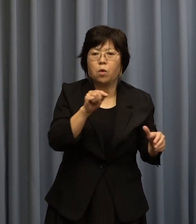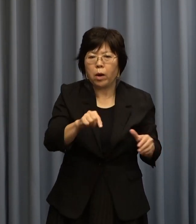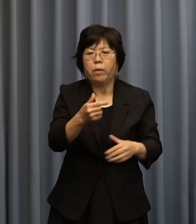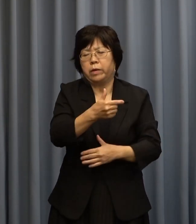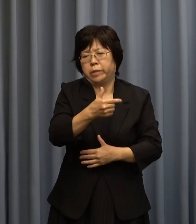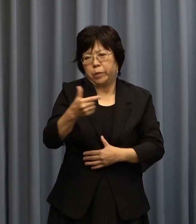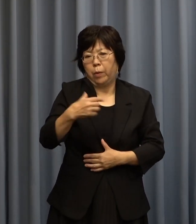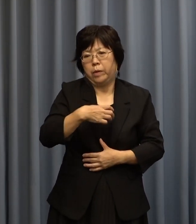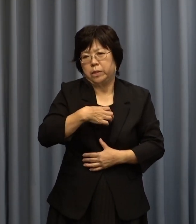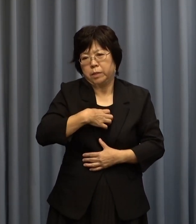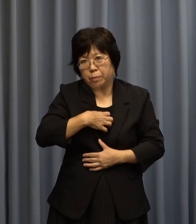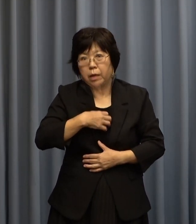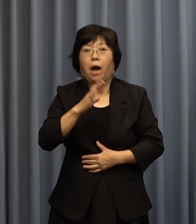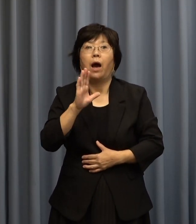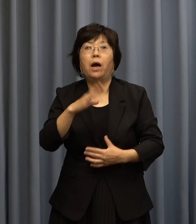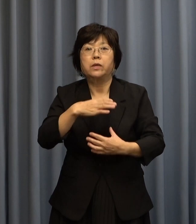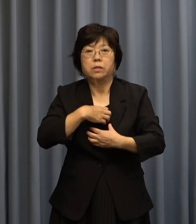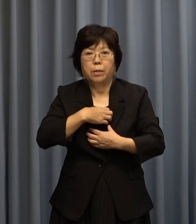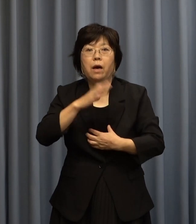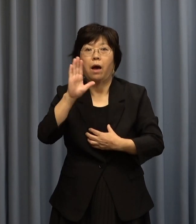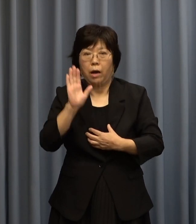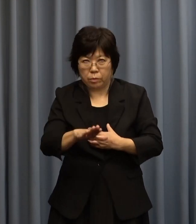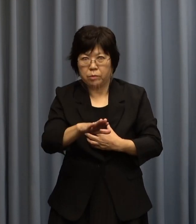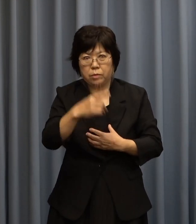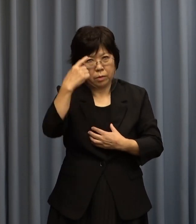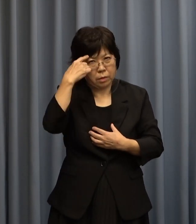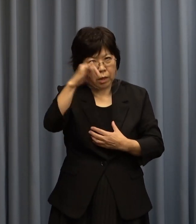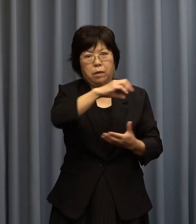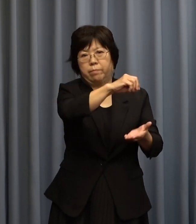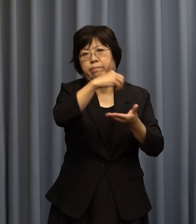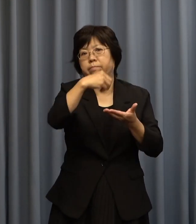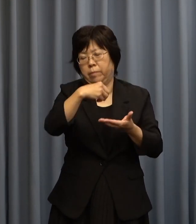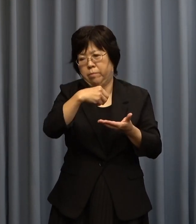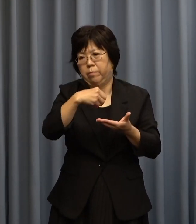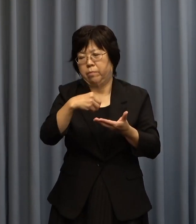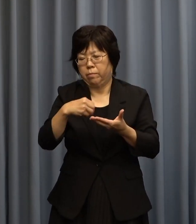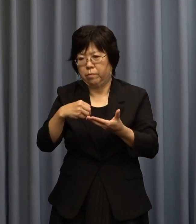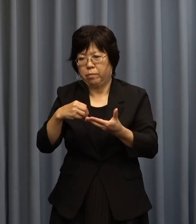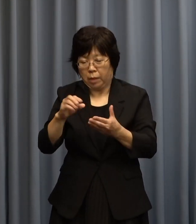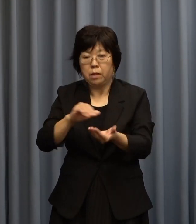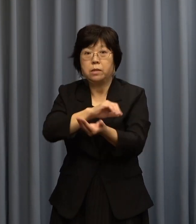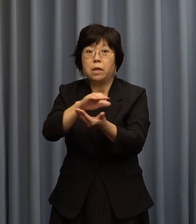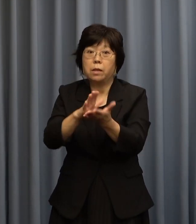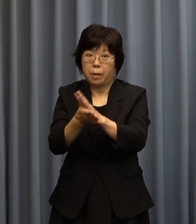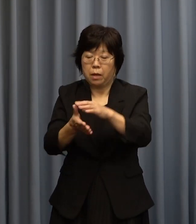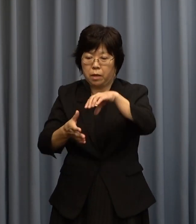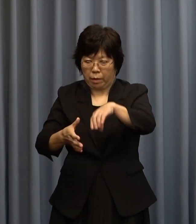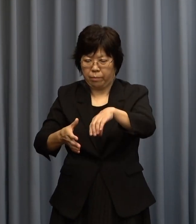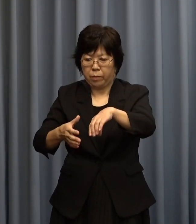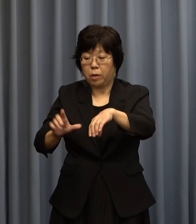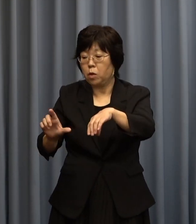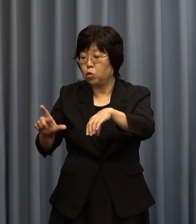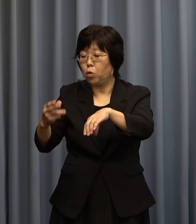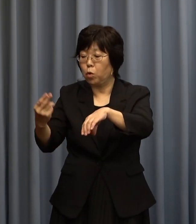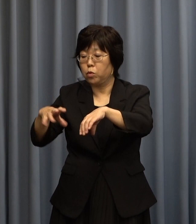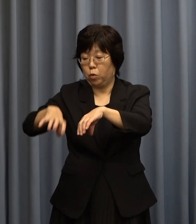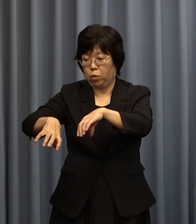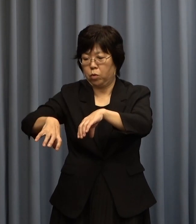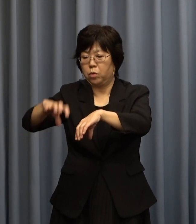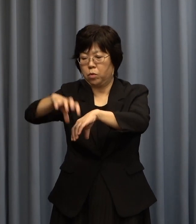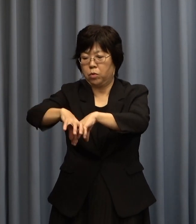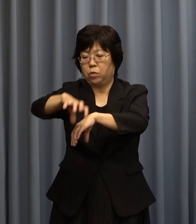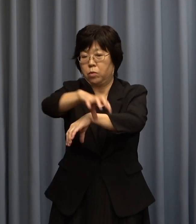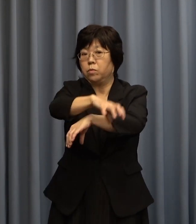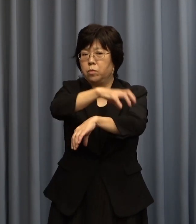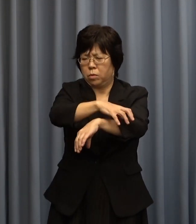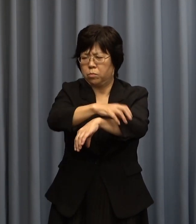考えており、1都3県においては明らかに増加に転じて、そこに埼玉県もこ